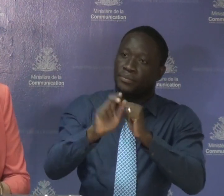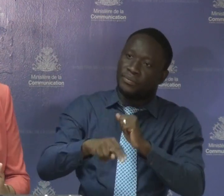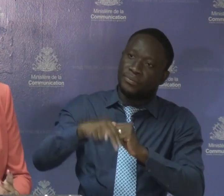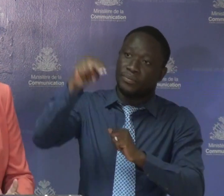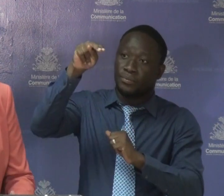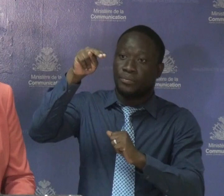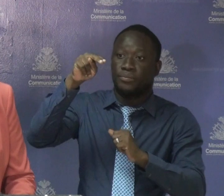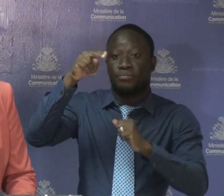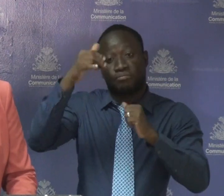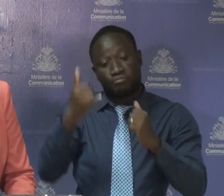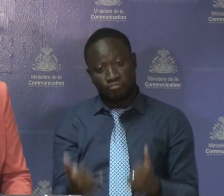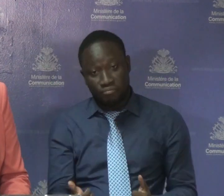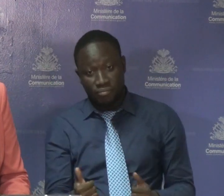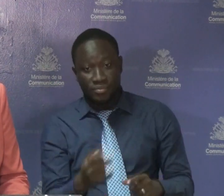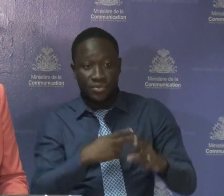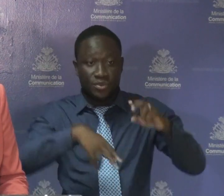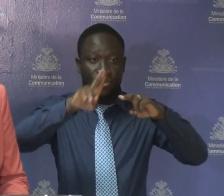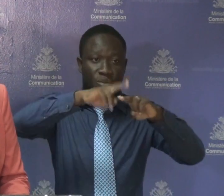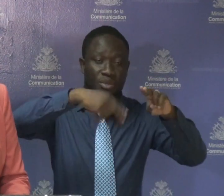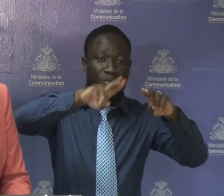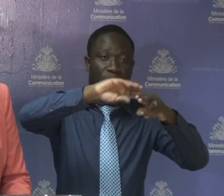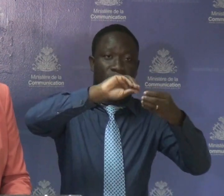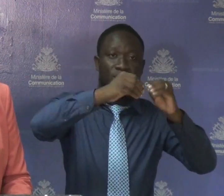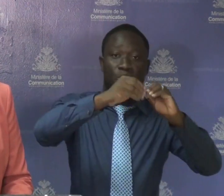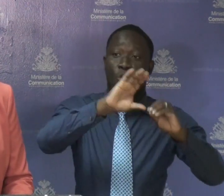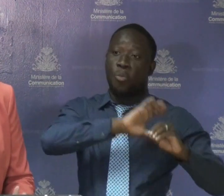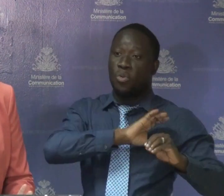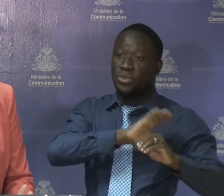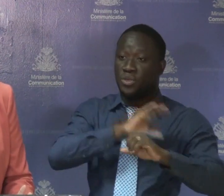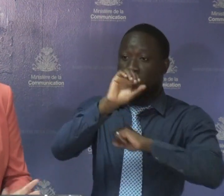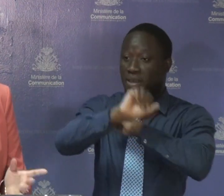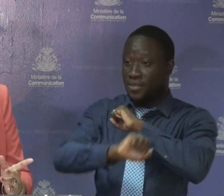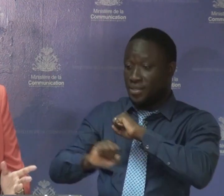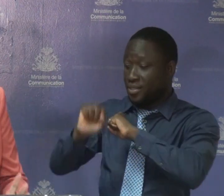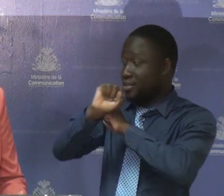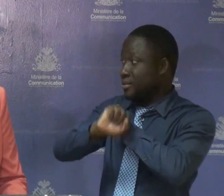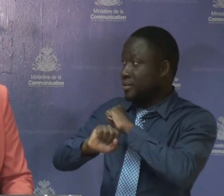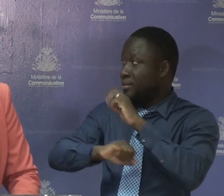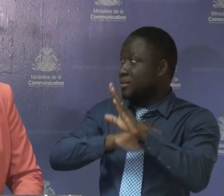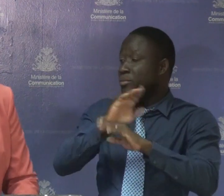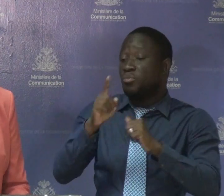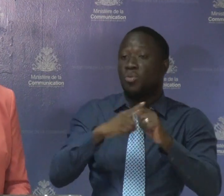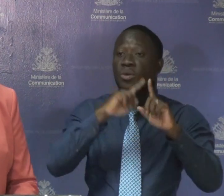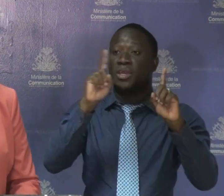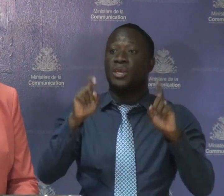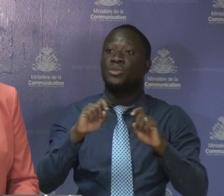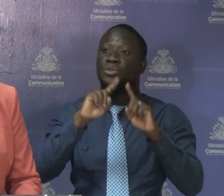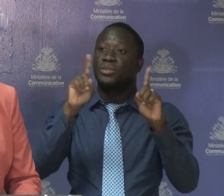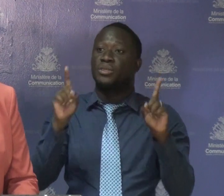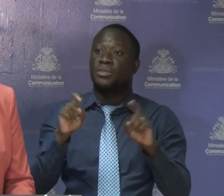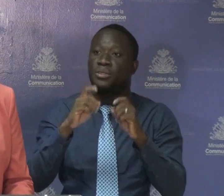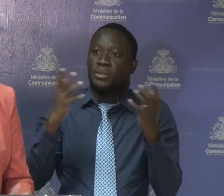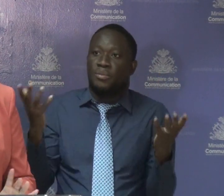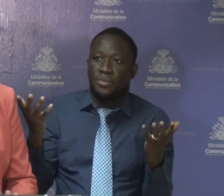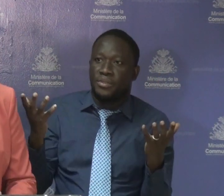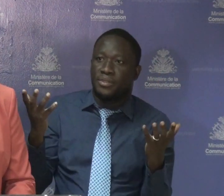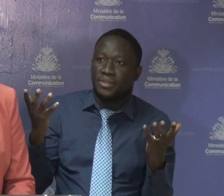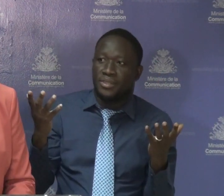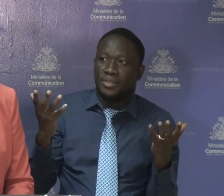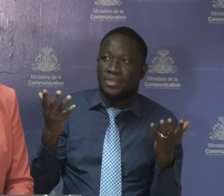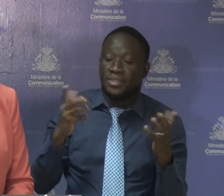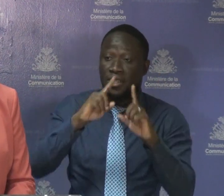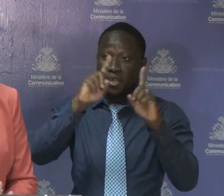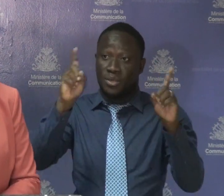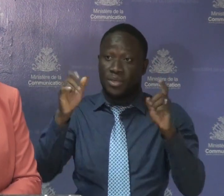cependant, on veut augmenter le nombre de policiers qui pourraient être sécurité. Parce que première question que tout le monde toujours a posée en Haïti, et c'est ça qui